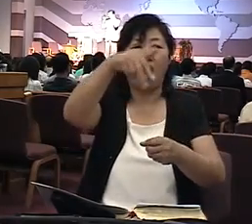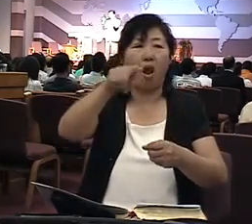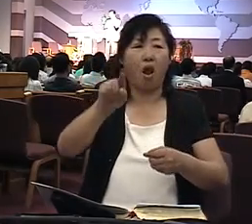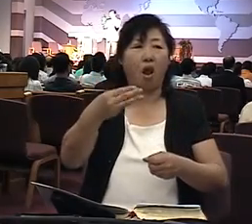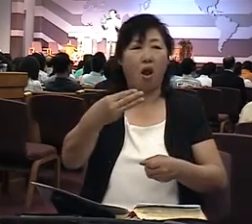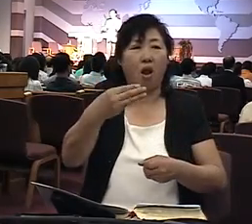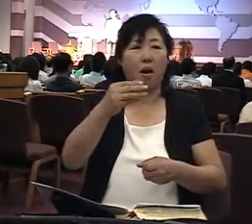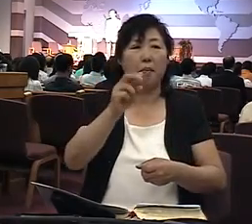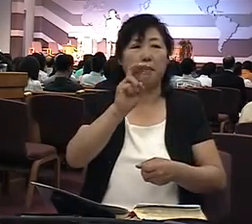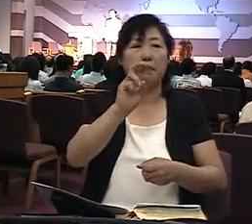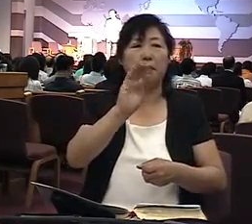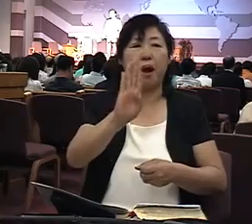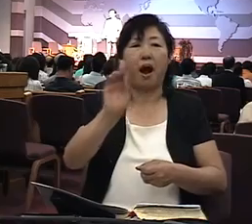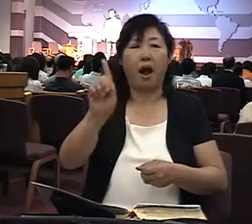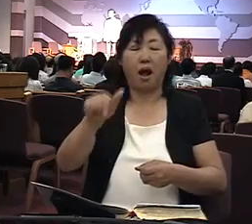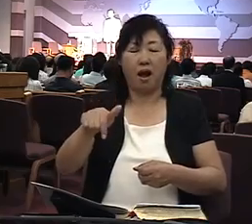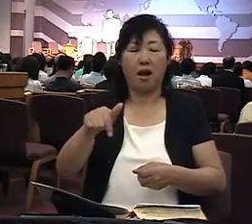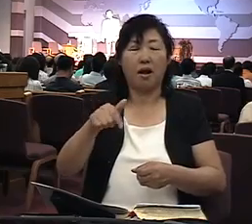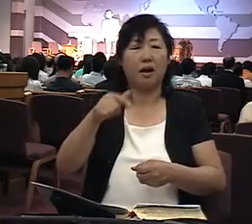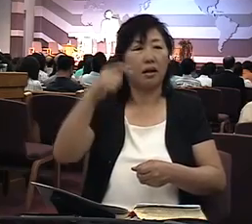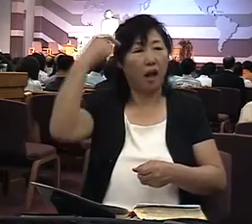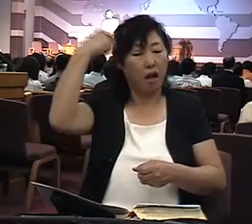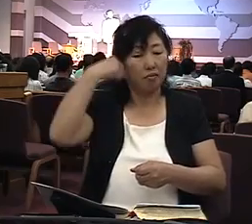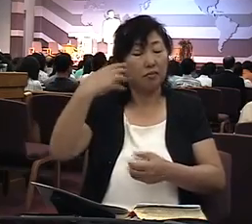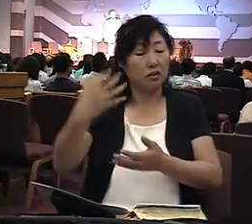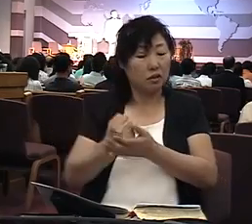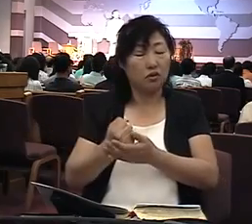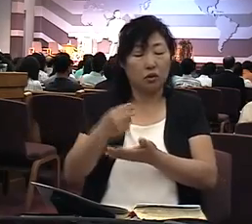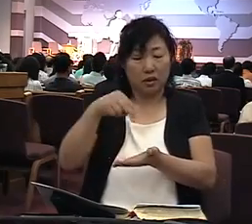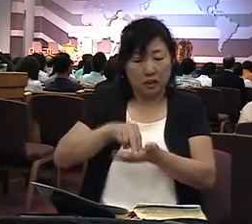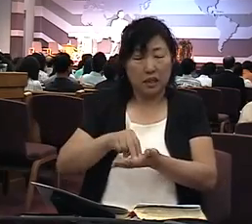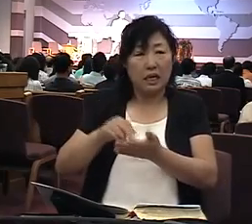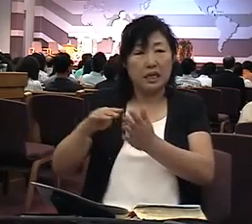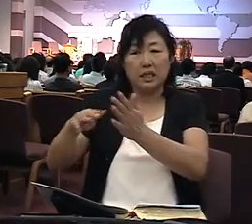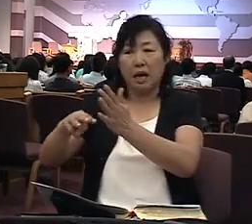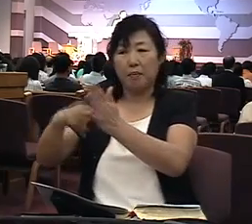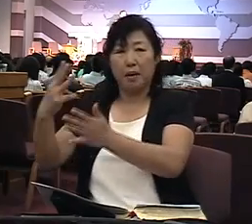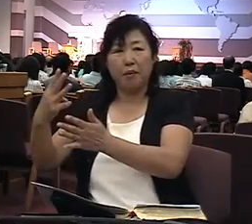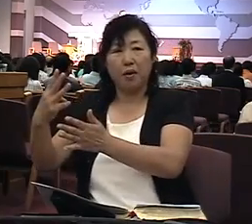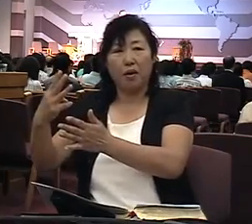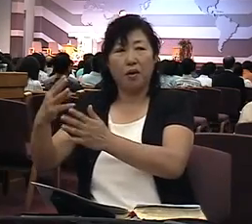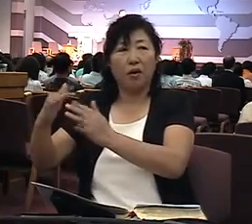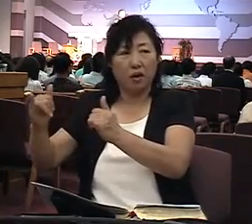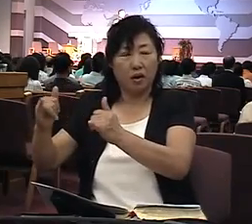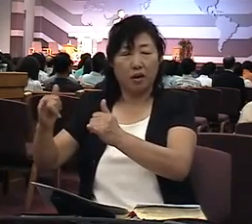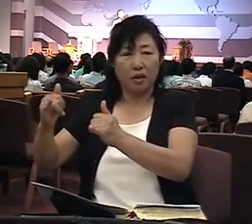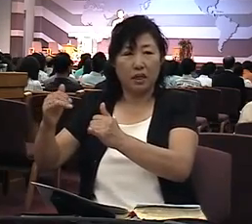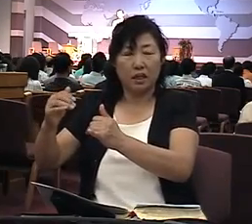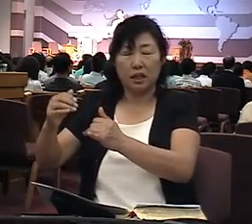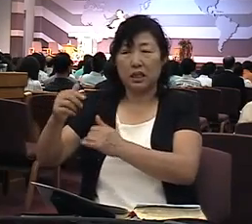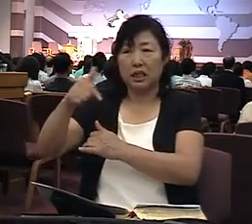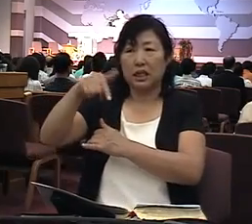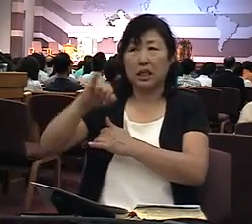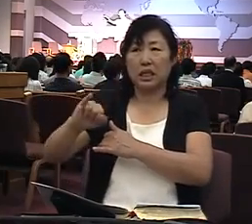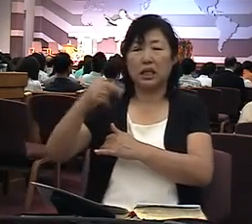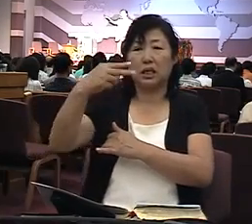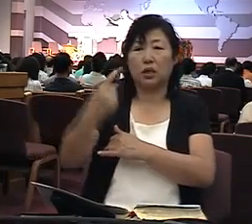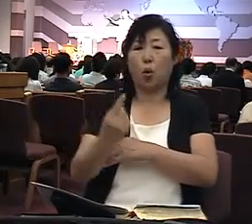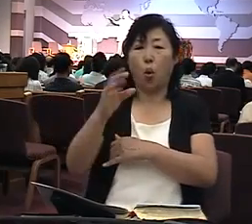서 있겠습니다. 300명의 기도원처럼 일어날 수 있는 성도들, 그러한 군사들이 우리 가운데,